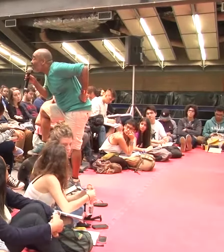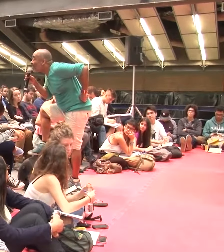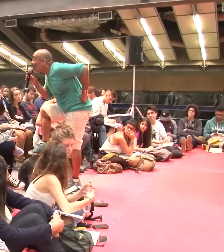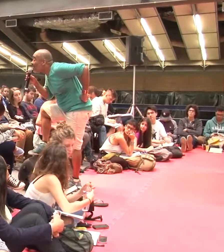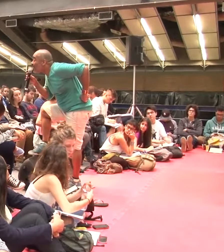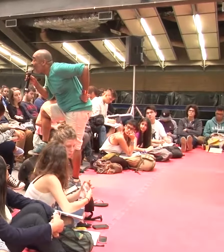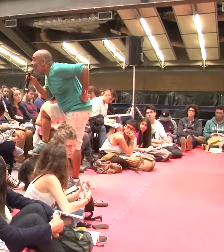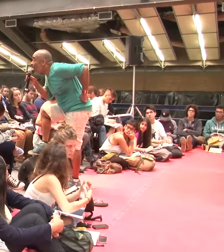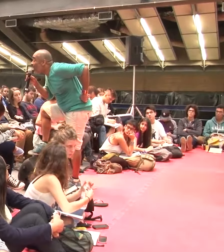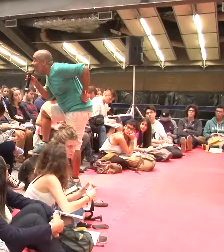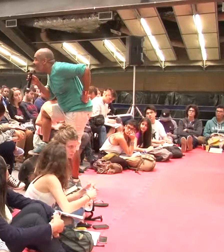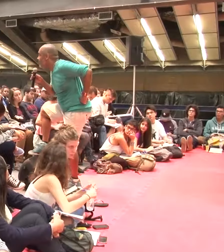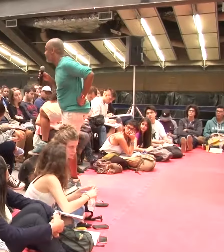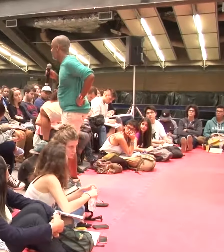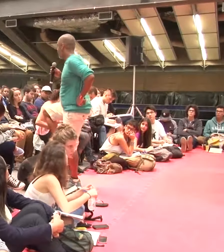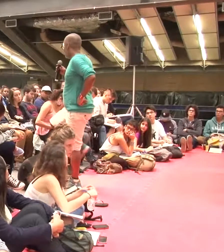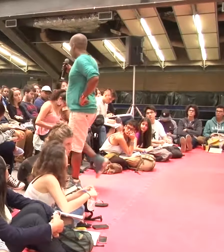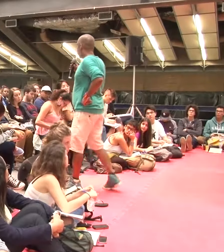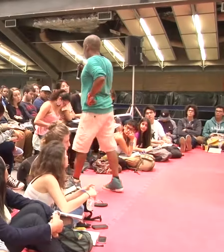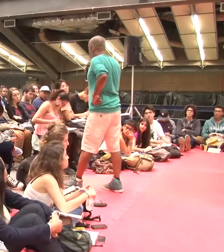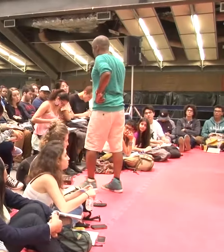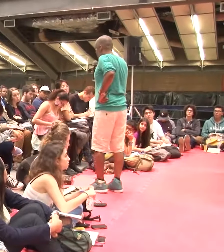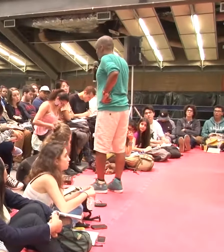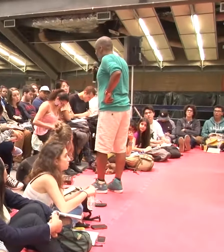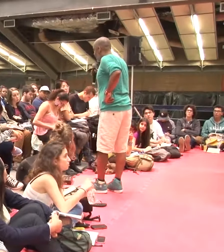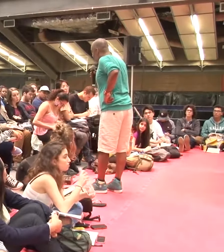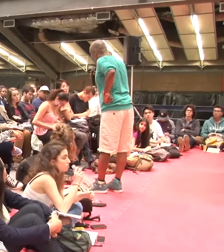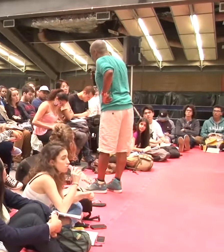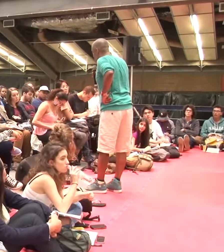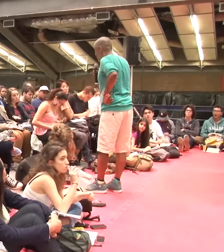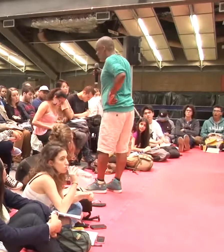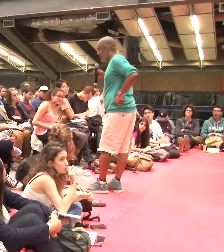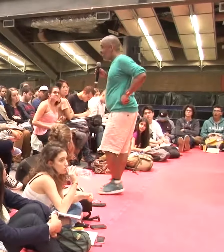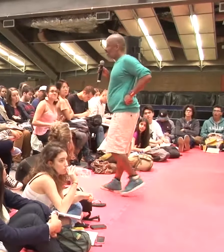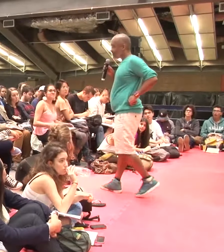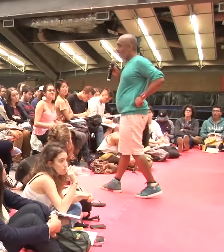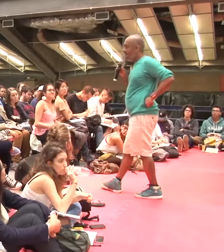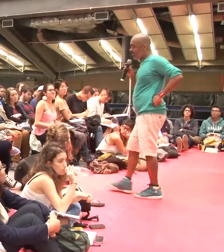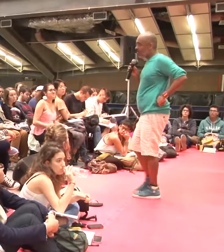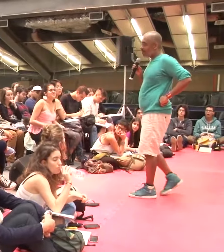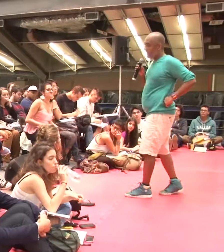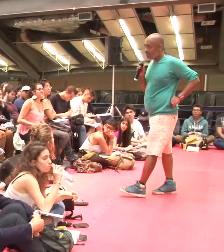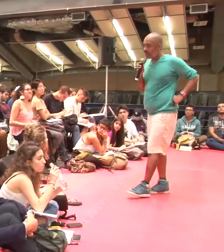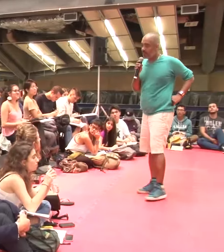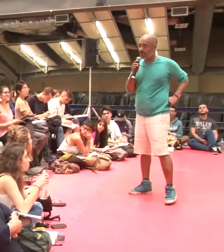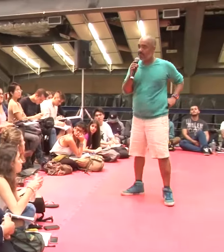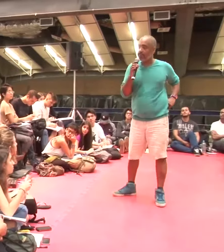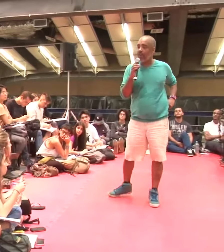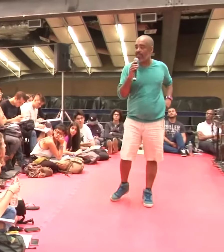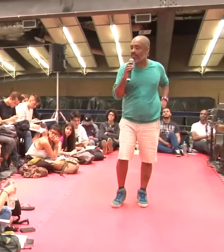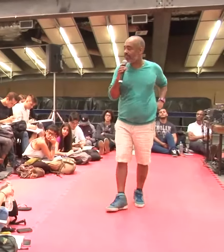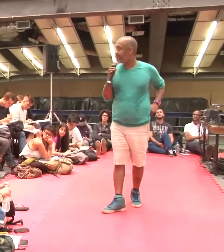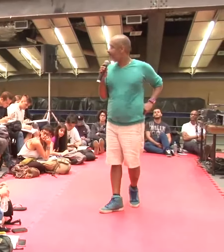João Romão tem uma coisa chamada dote. Rapaz, não é isso que vocês estão pensando. Aliás, é isso também que vocês estão